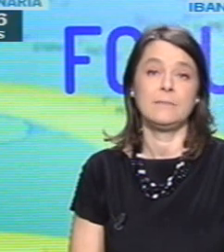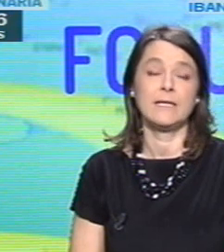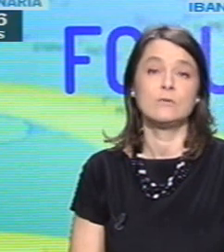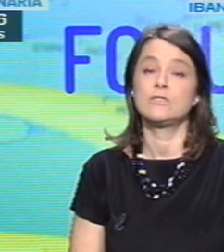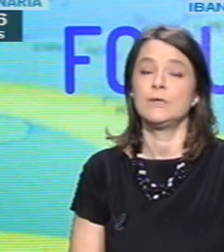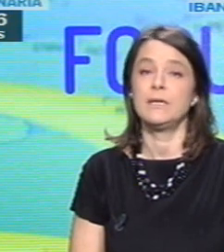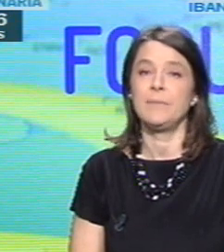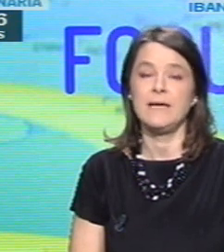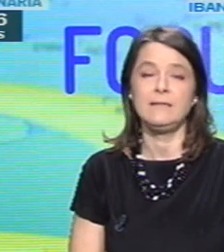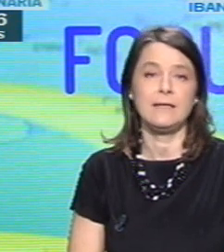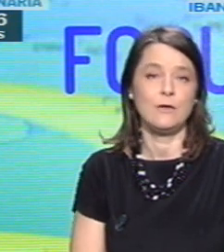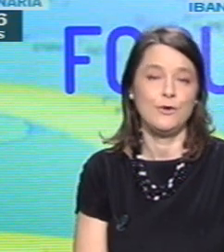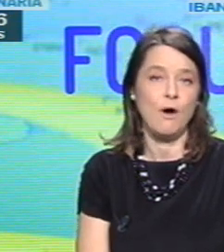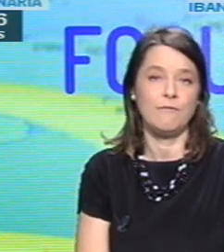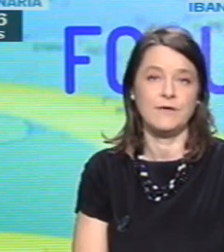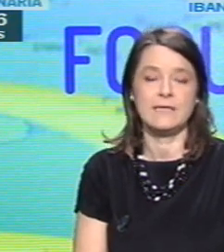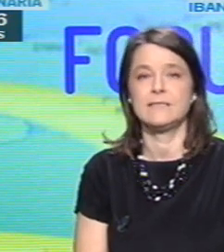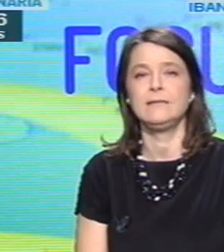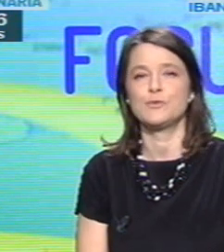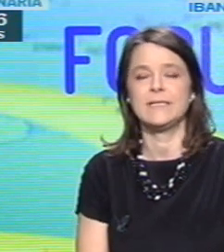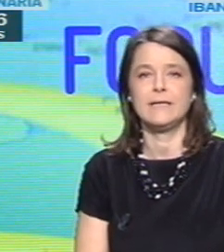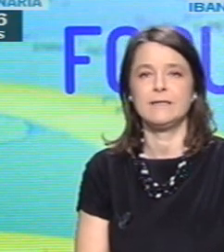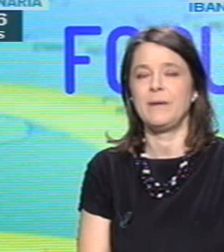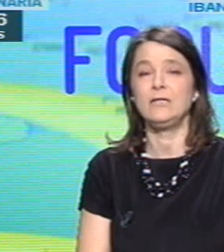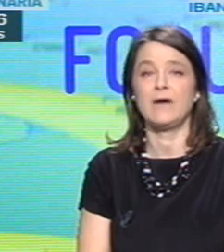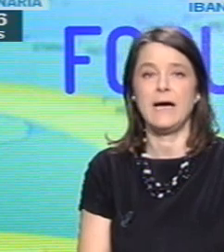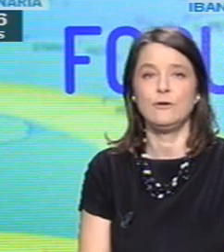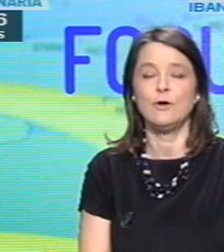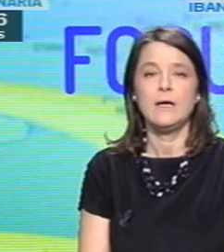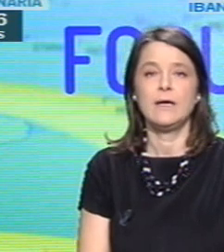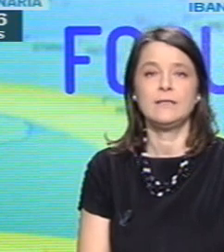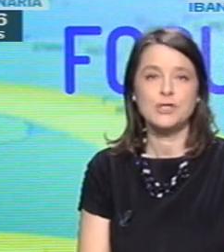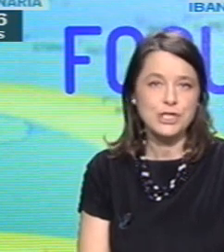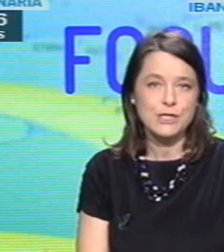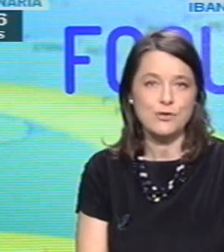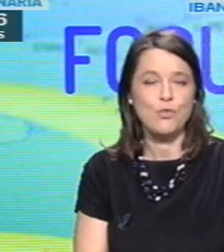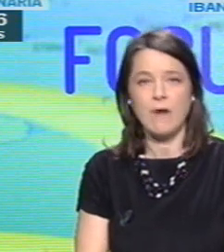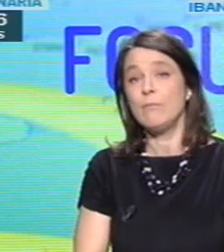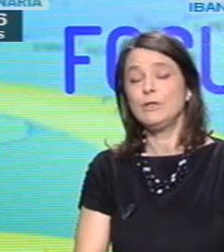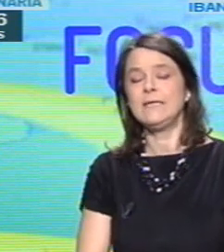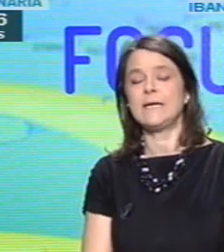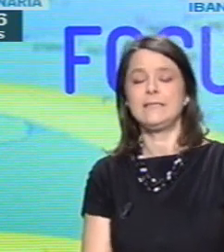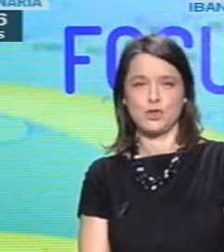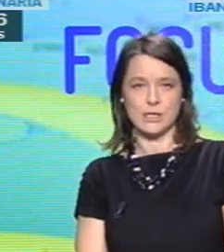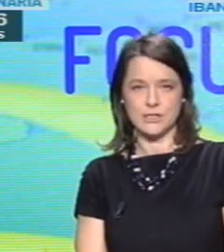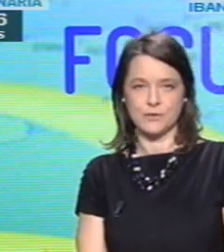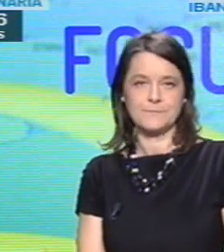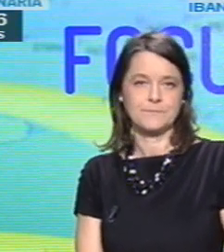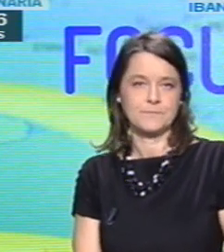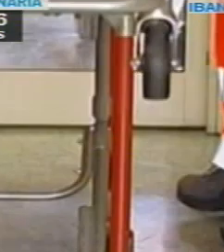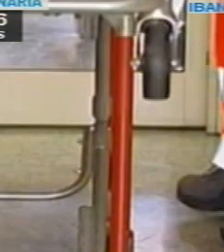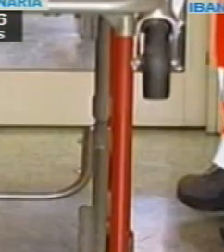di precauzioni da prendere, lo IOV e l'azienda ospedaliera di Padova hanno deciso nuove modalità di